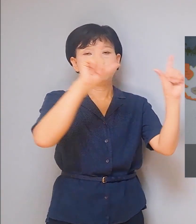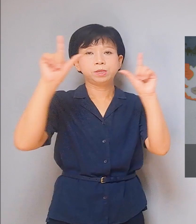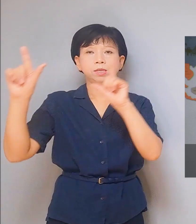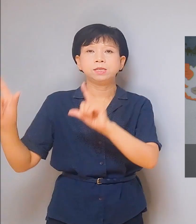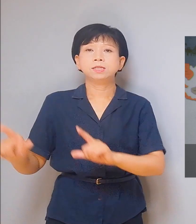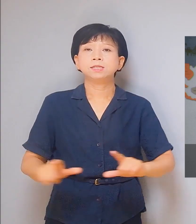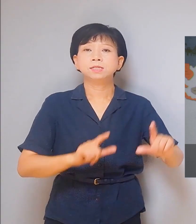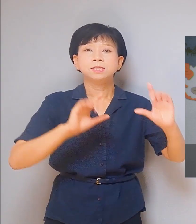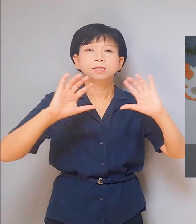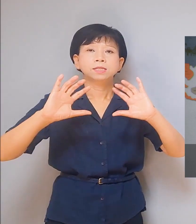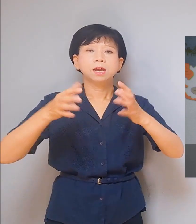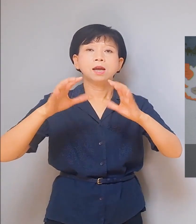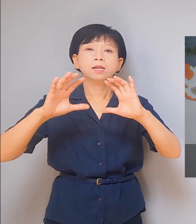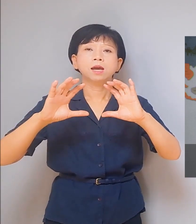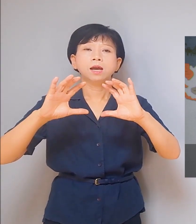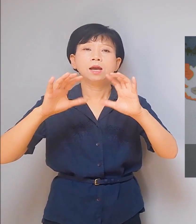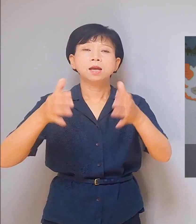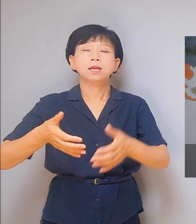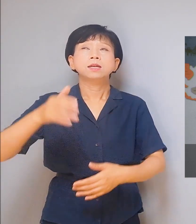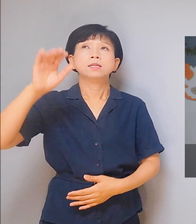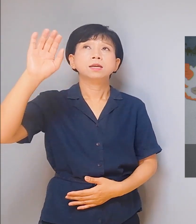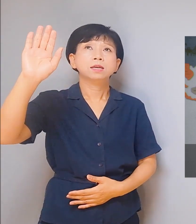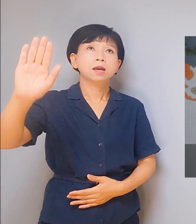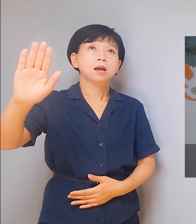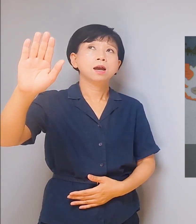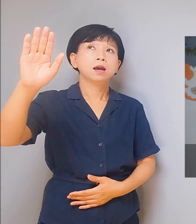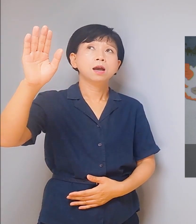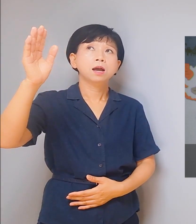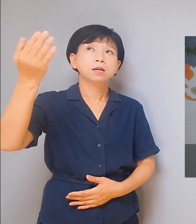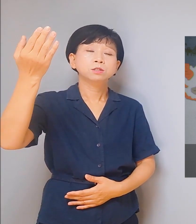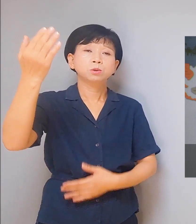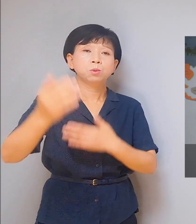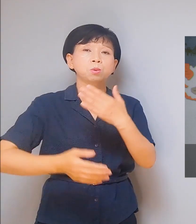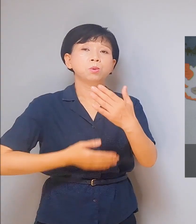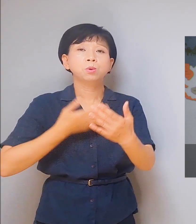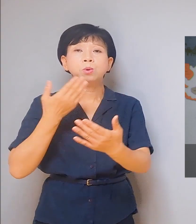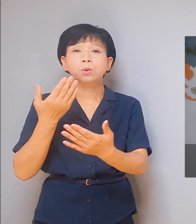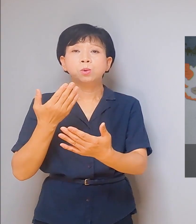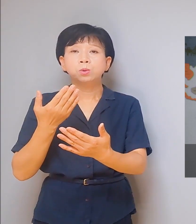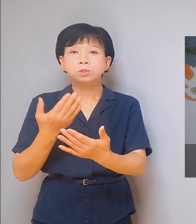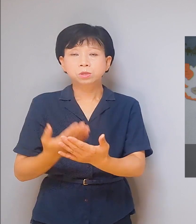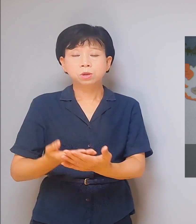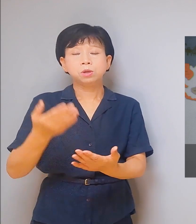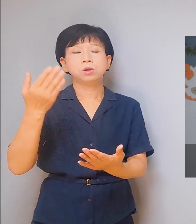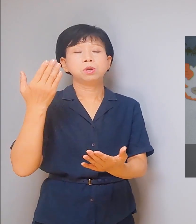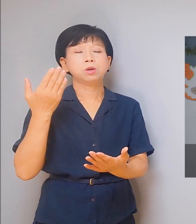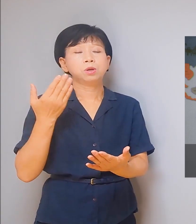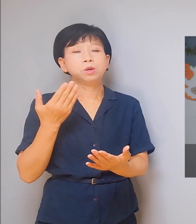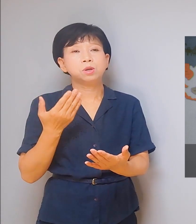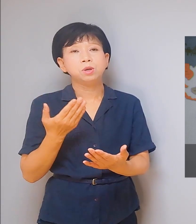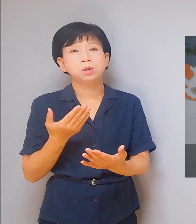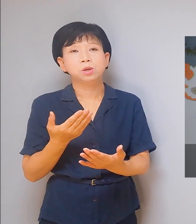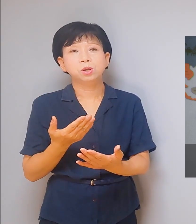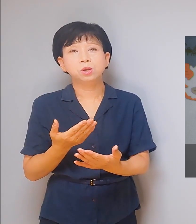구석구석 누비는 나라 되게 하소서.